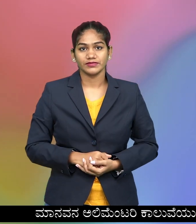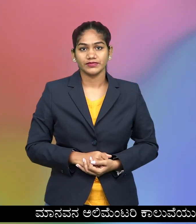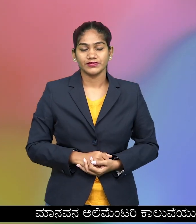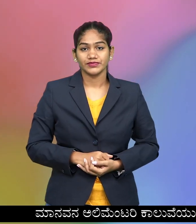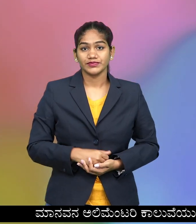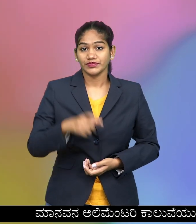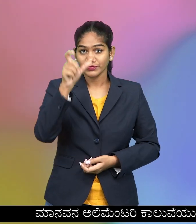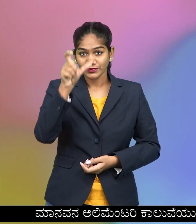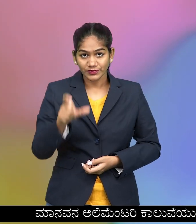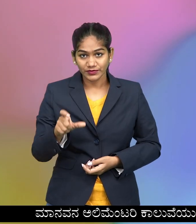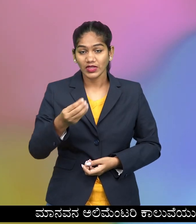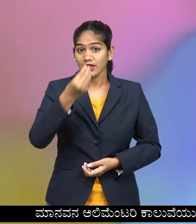ಮಾನವನ ಅಲಿಮೆಂಟರಿ ಕಾಲುವೆಯು